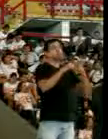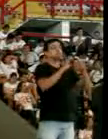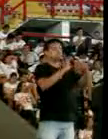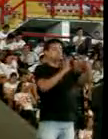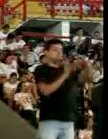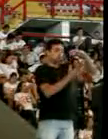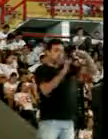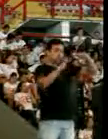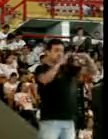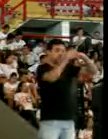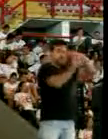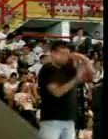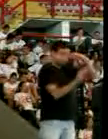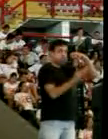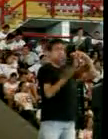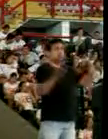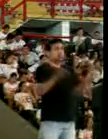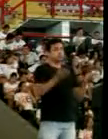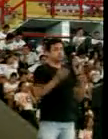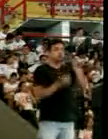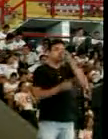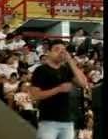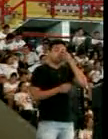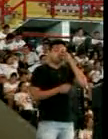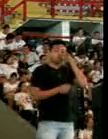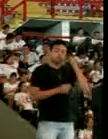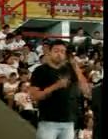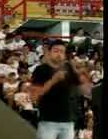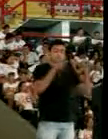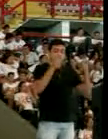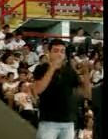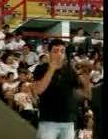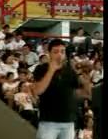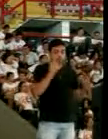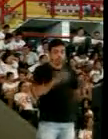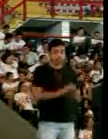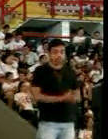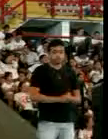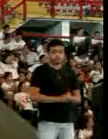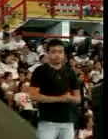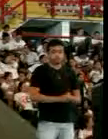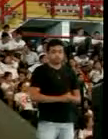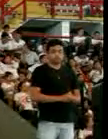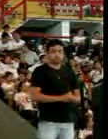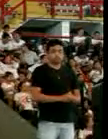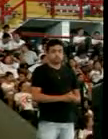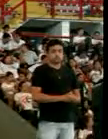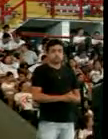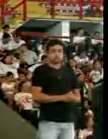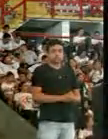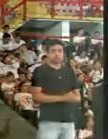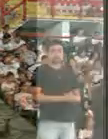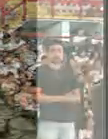ambientais da humanidade hoje. Vamos lá, vê se vocês se identificam aí.